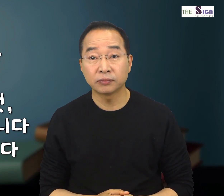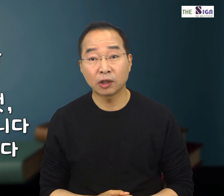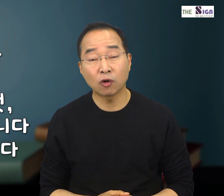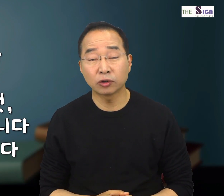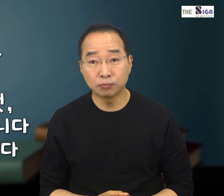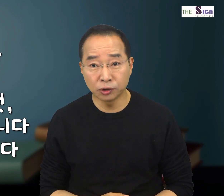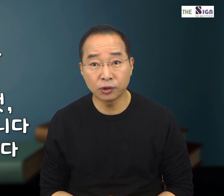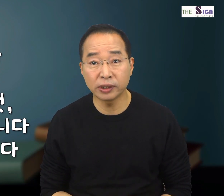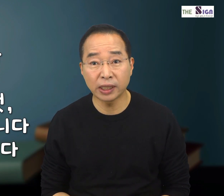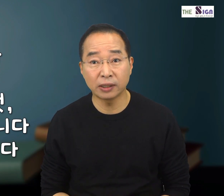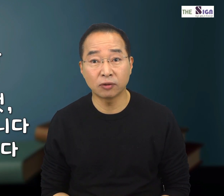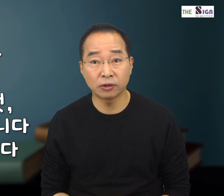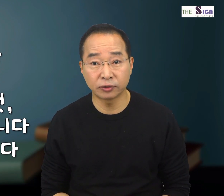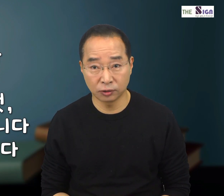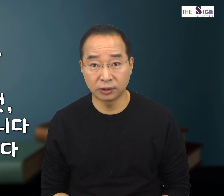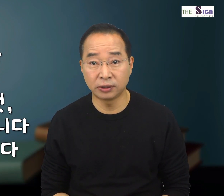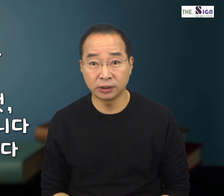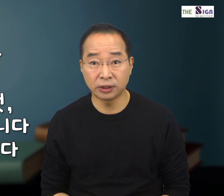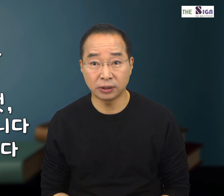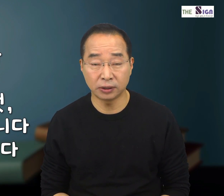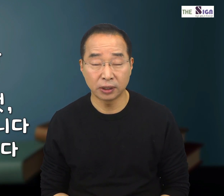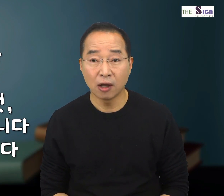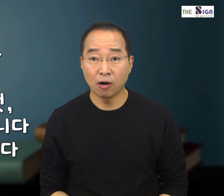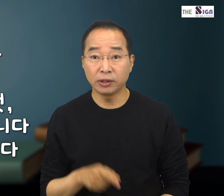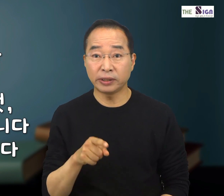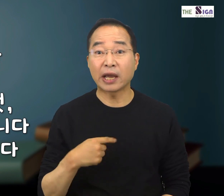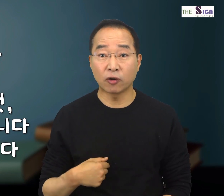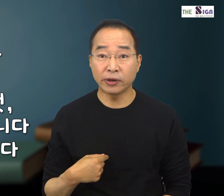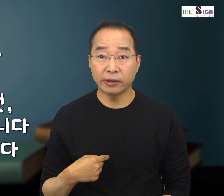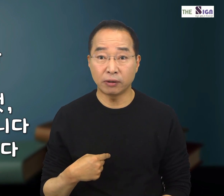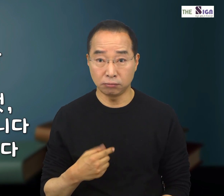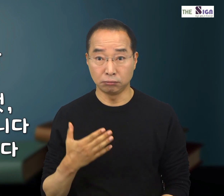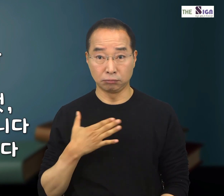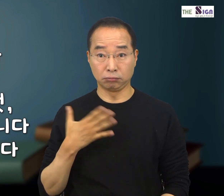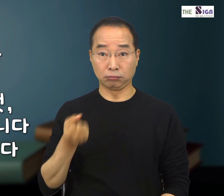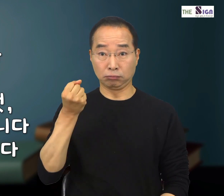때로는 어떤 물건이나 이런 것들을 이건 내 거예요.